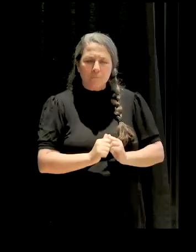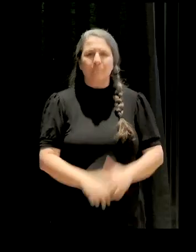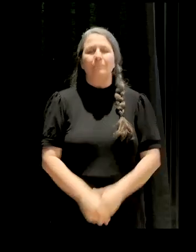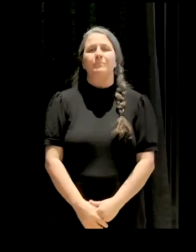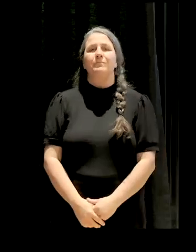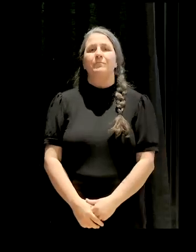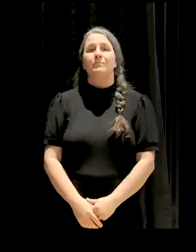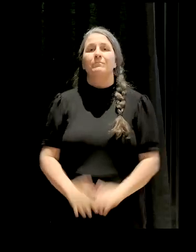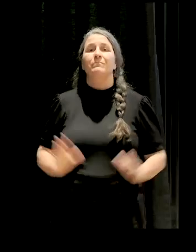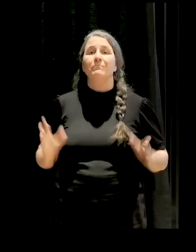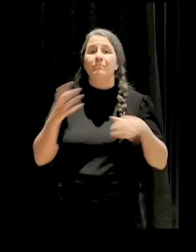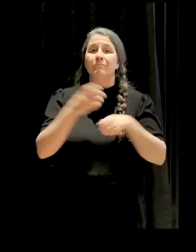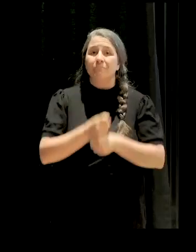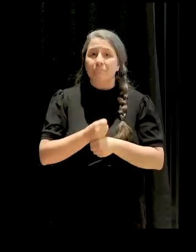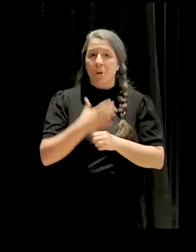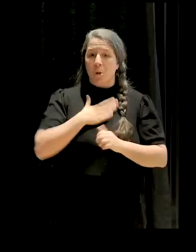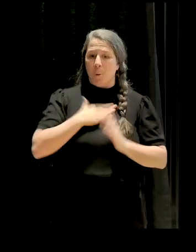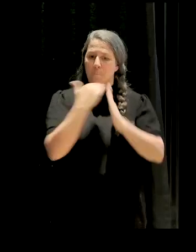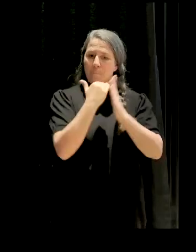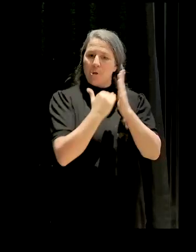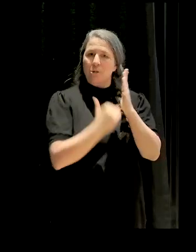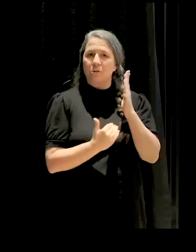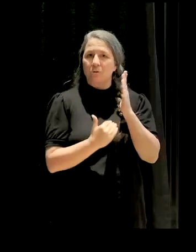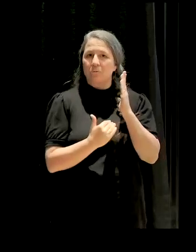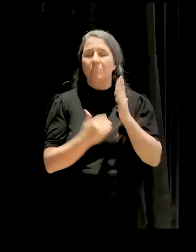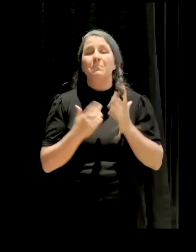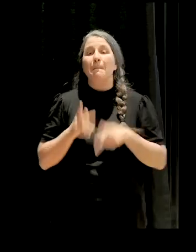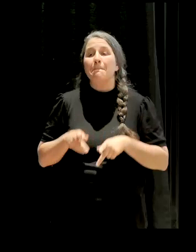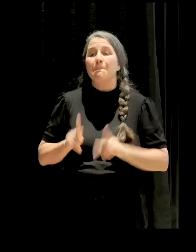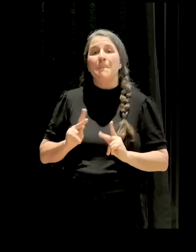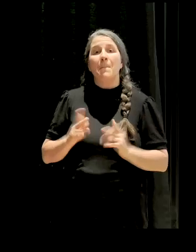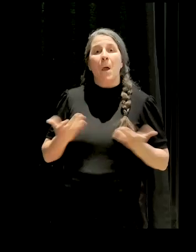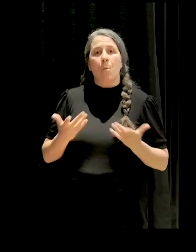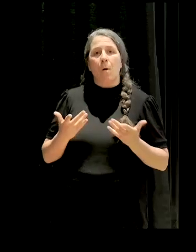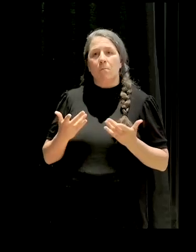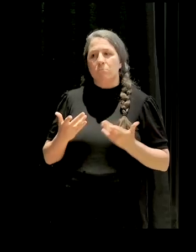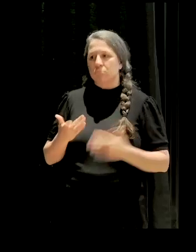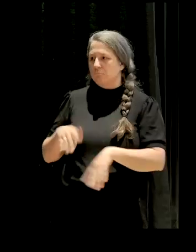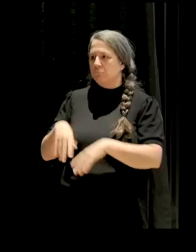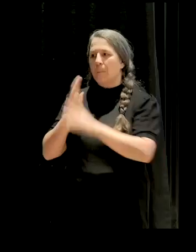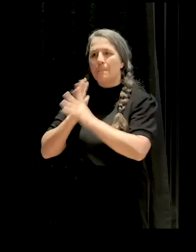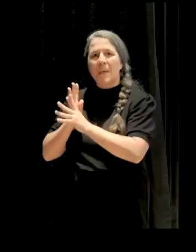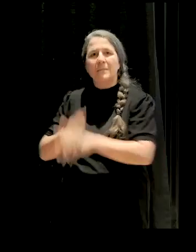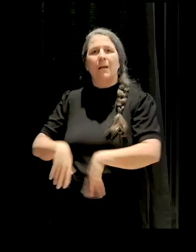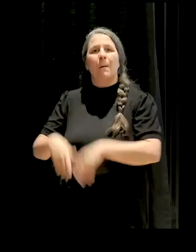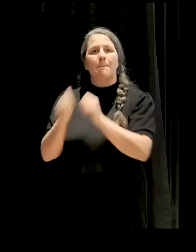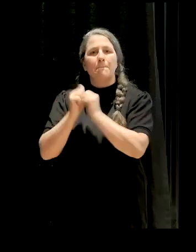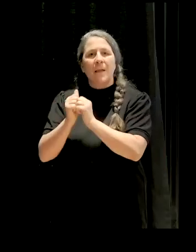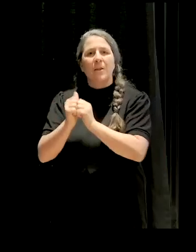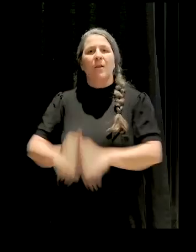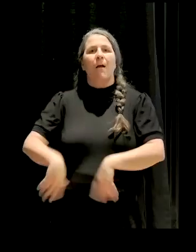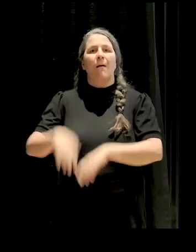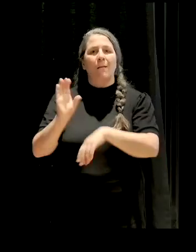le processus proposé par notre équipe de recherche a permis d'inclure des patients partenaires et une clinicienne dans une phase d'idéation